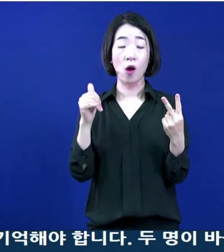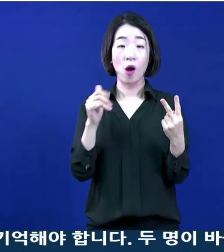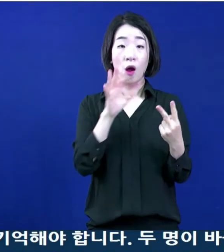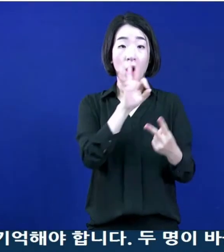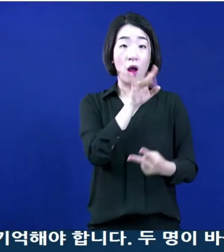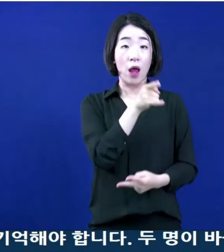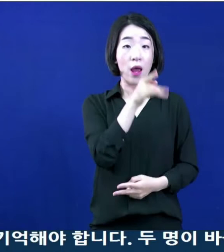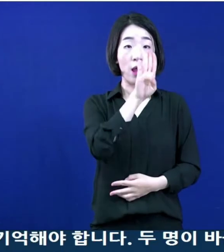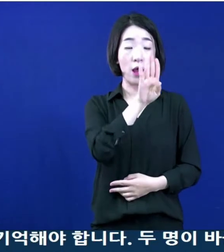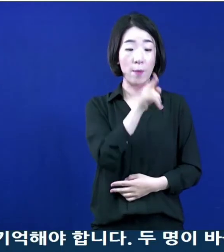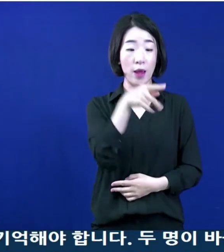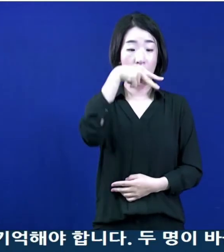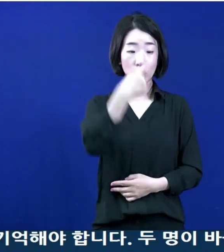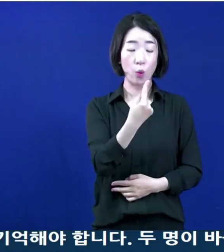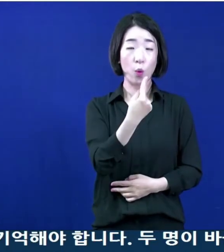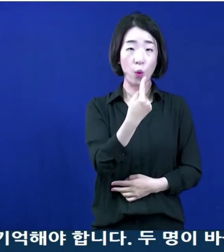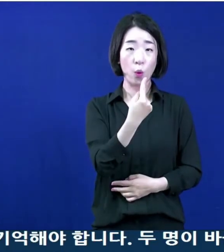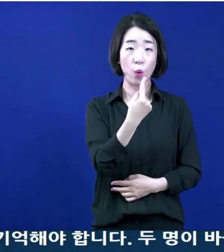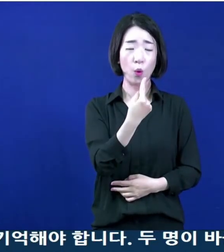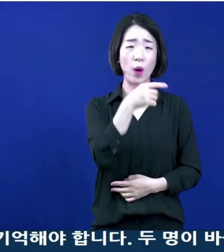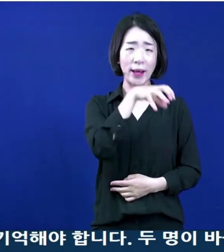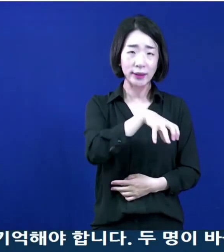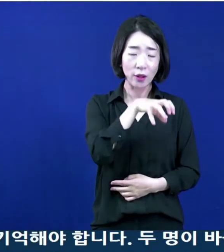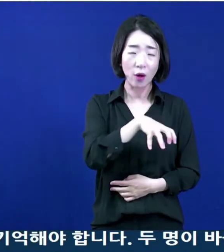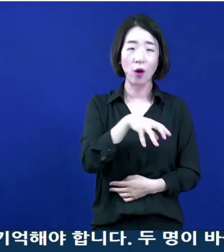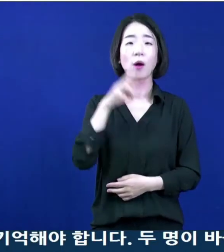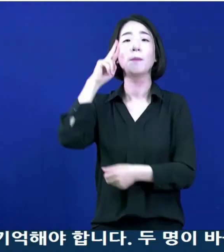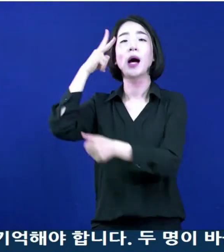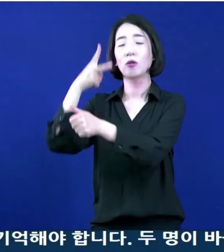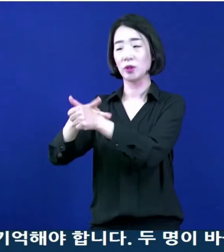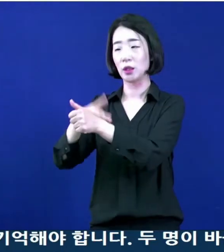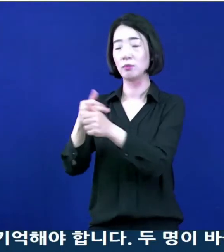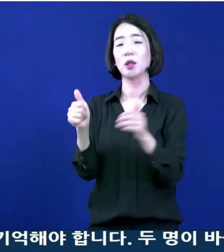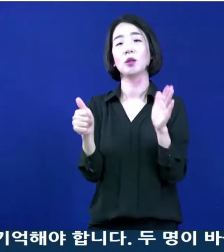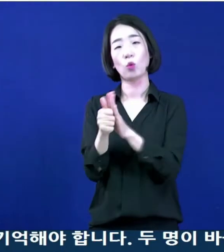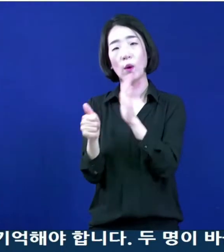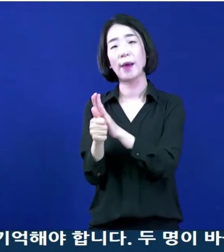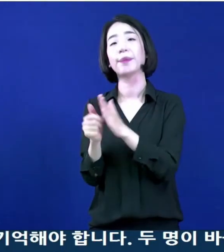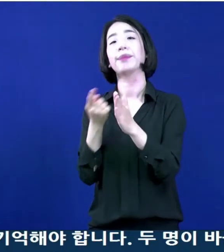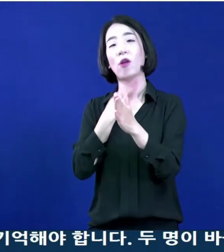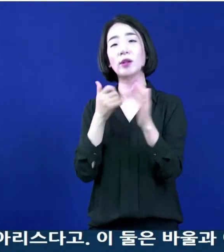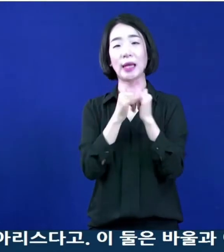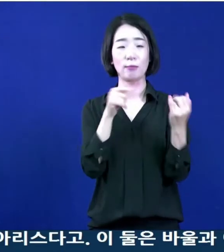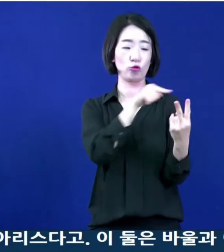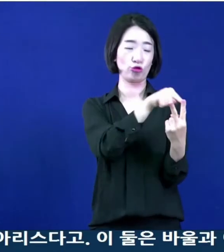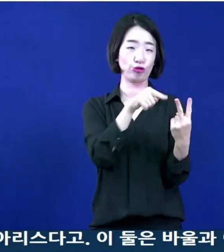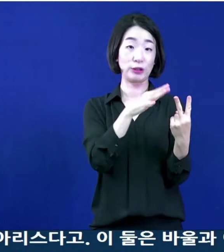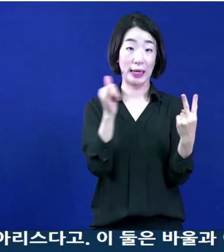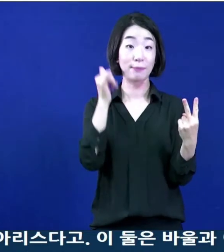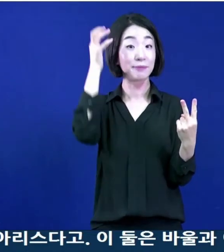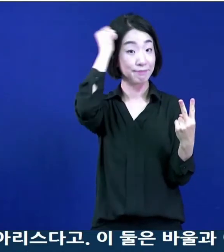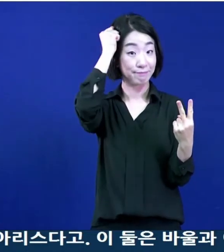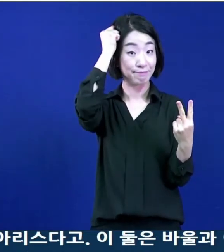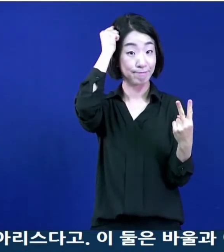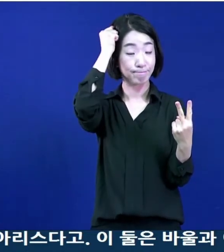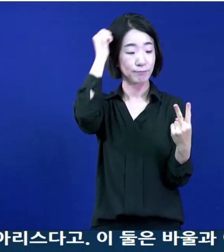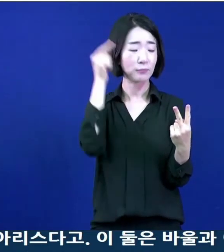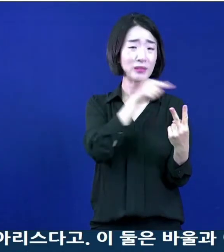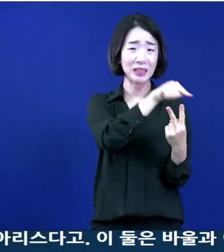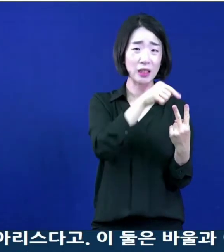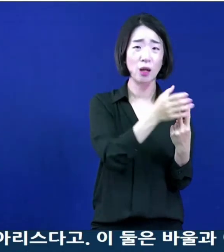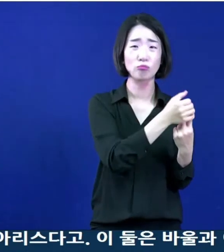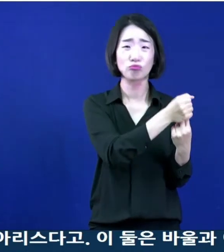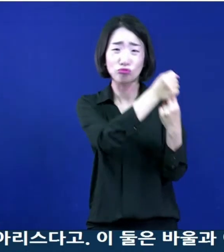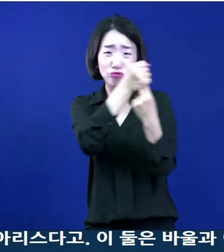동역자가 된 사람이라고 보입니다. 가이오와 아리스다고 일단 기억만 해두십시다. 근데 이들을 붙들어 어디로